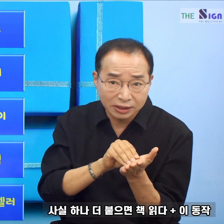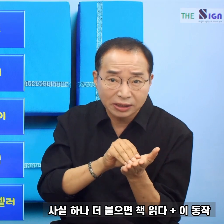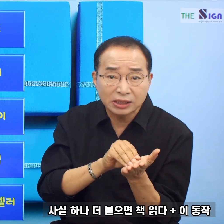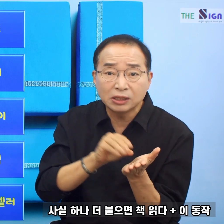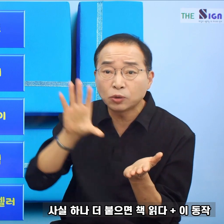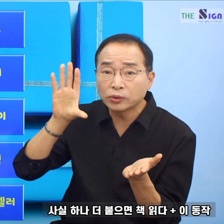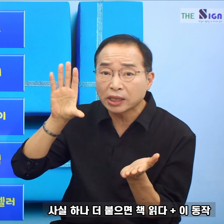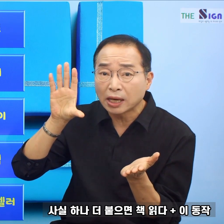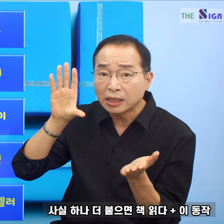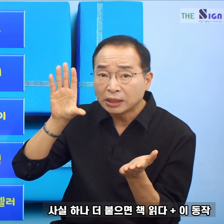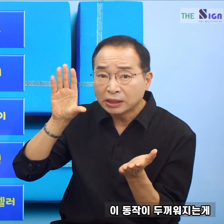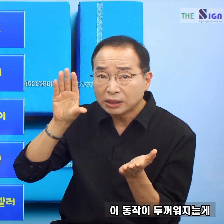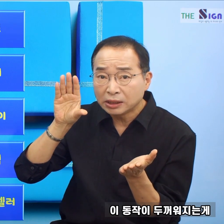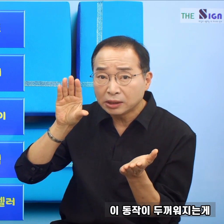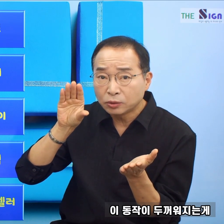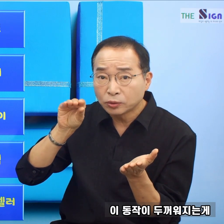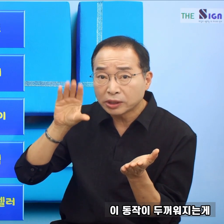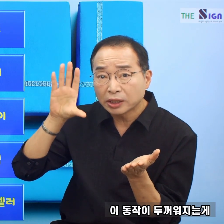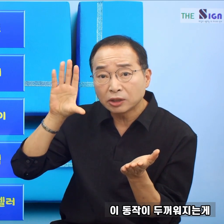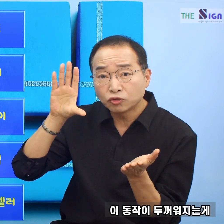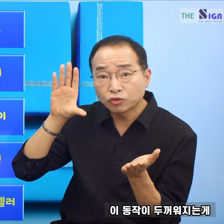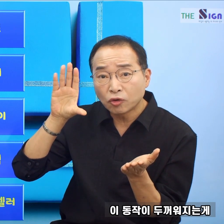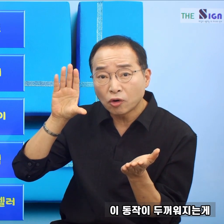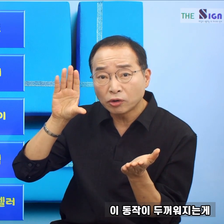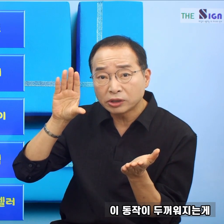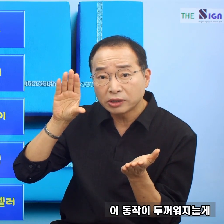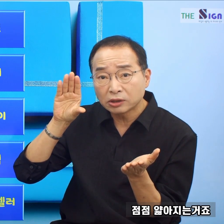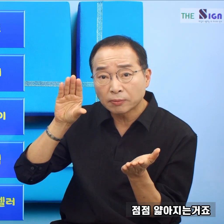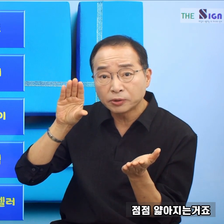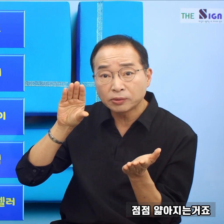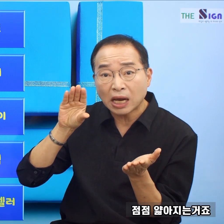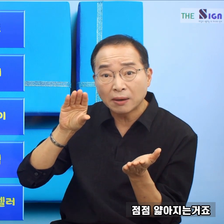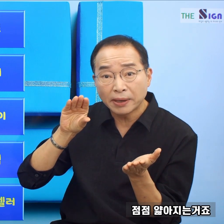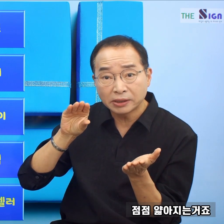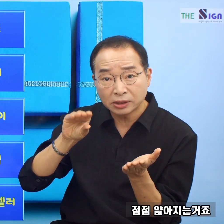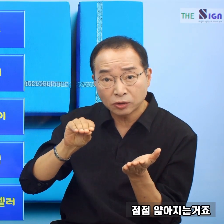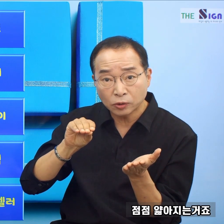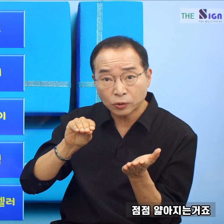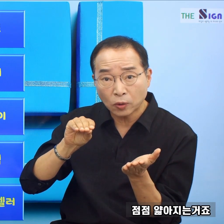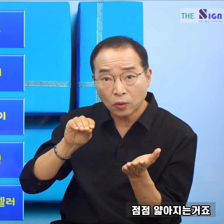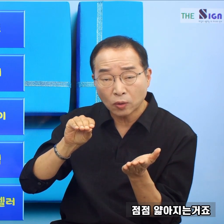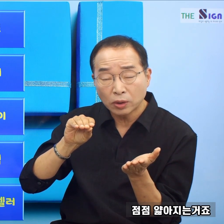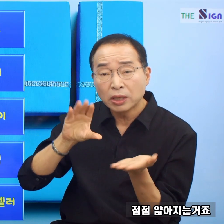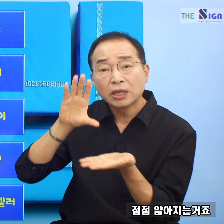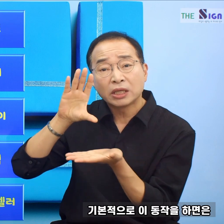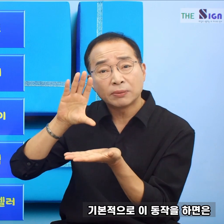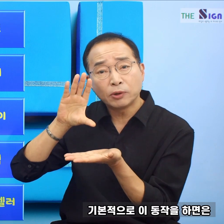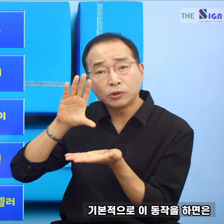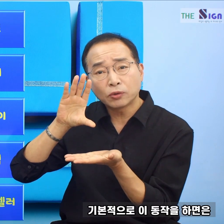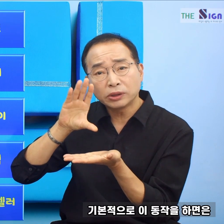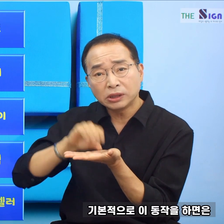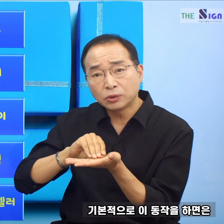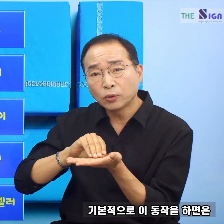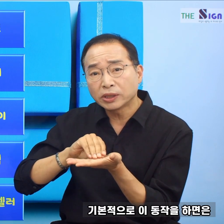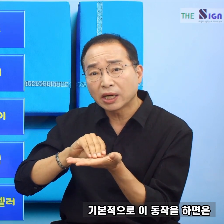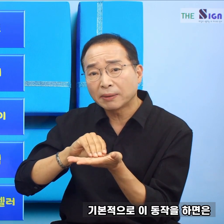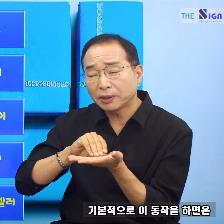이 동작. 이 동작이 두꺼워지는 게 점점 얇아지는 거죠. 기본적으로 이 동작을